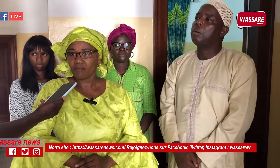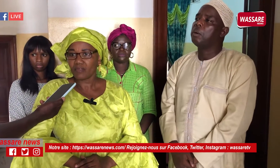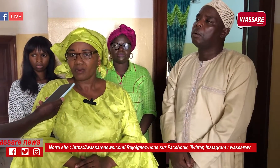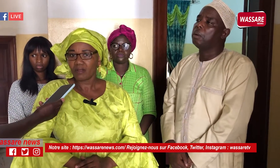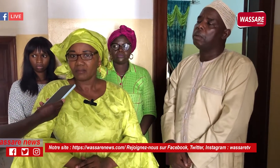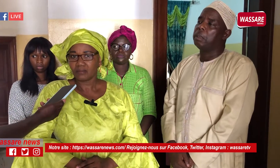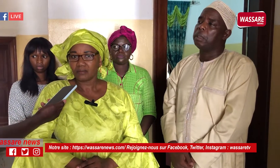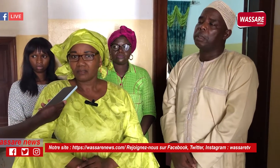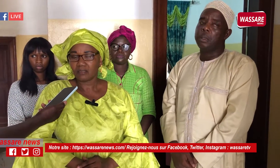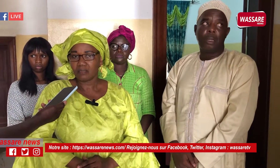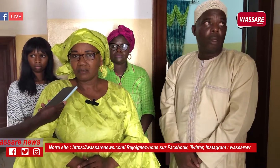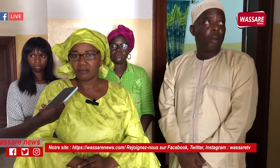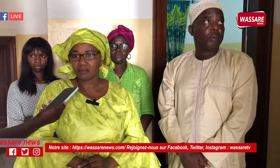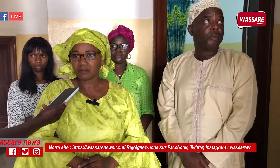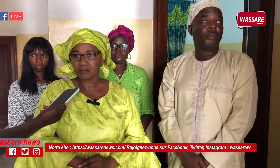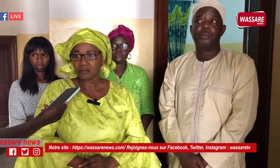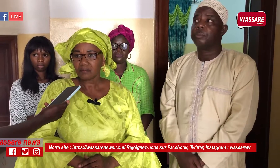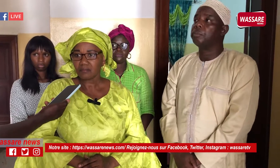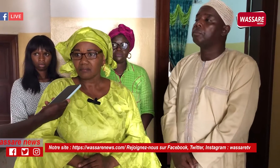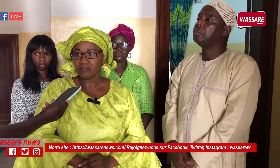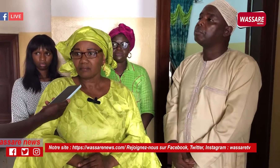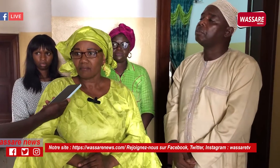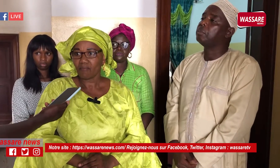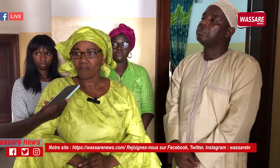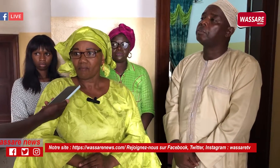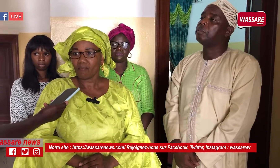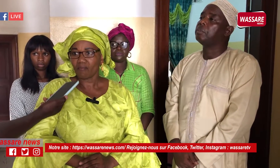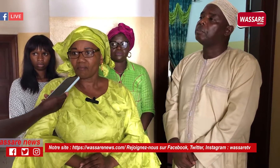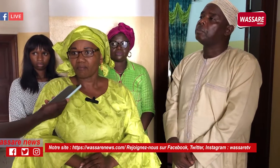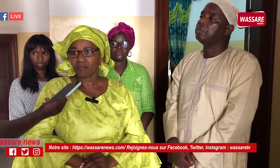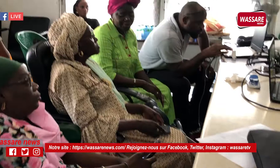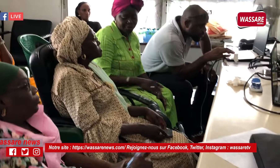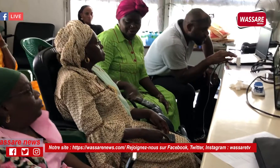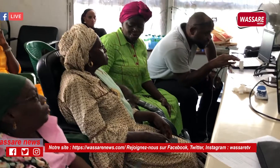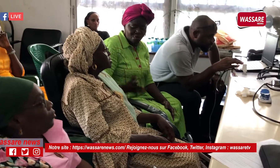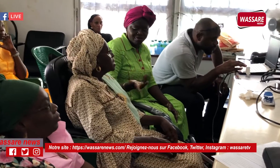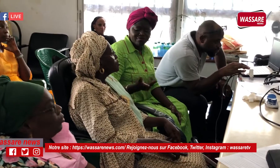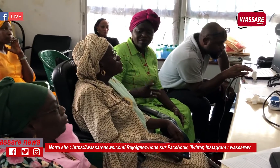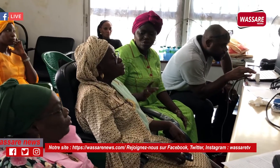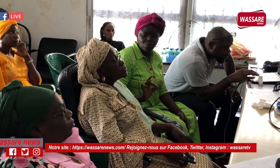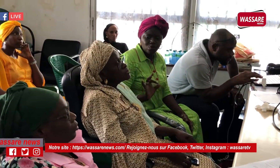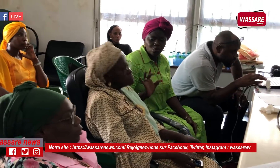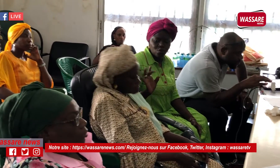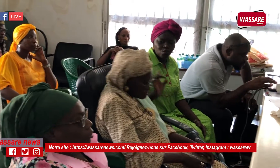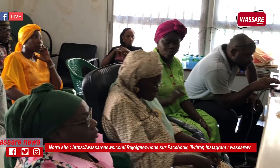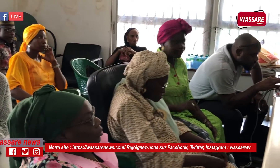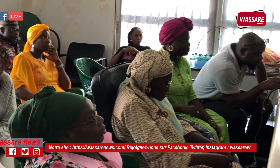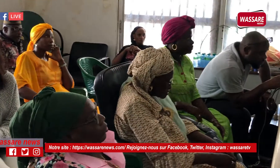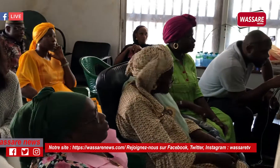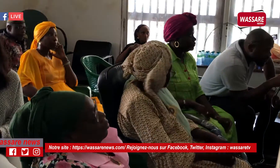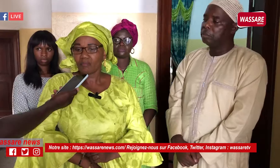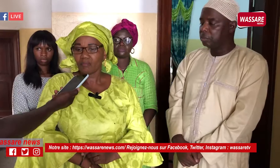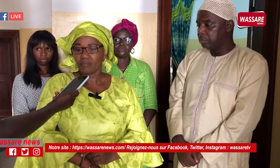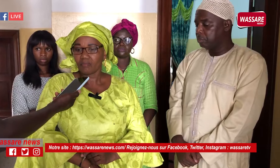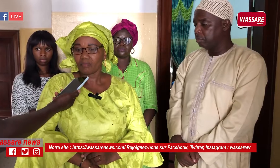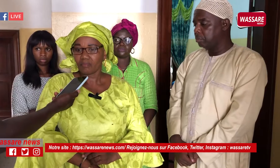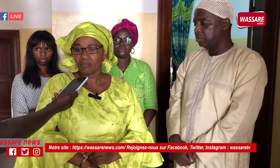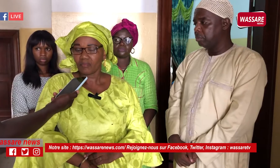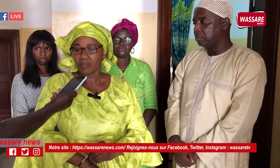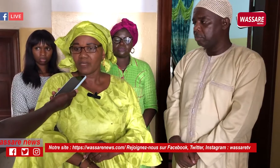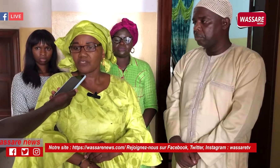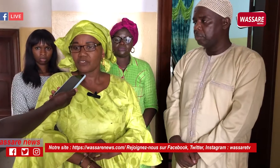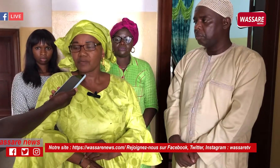aussi n'a pas d'expérience ou ne peut pas dire cette langue des signes pour pouvoir parler à des personnes qui ont des problèmes de